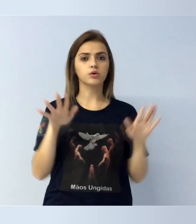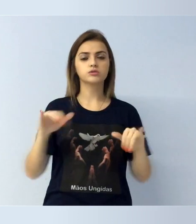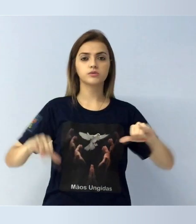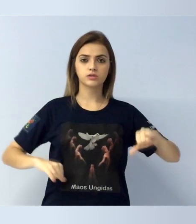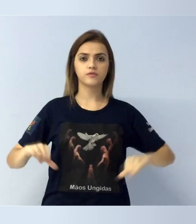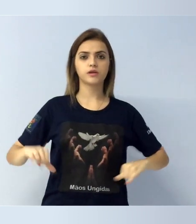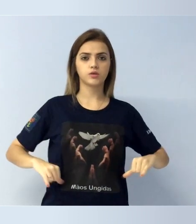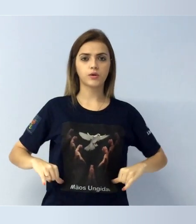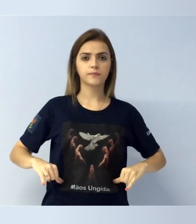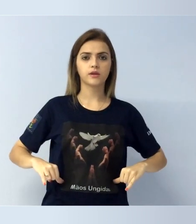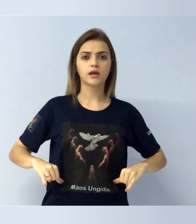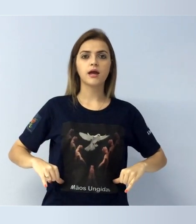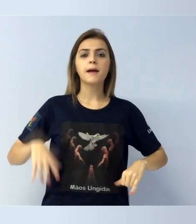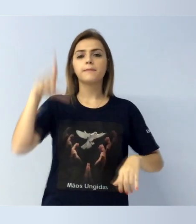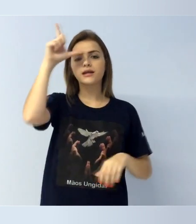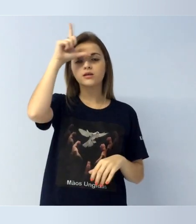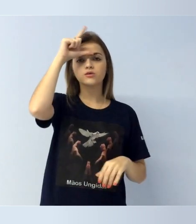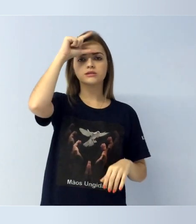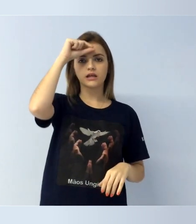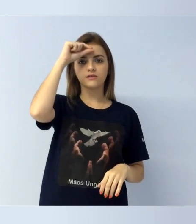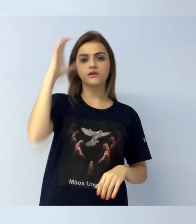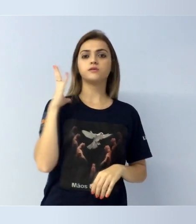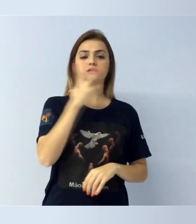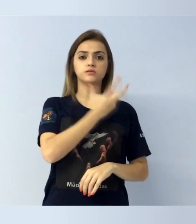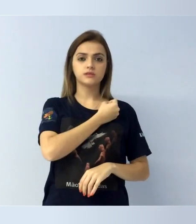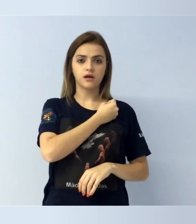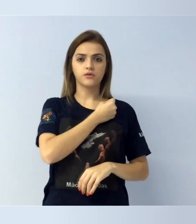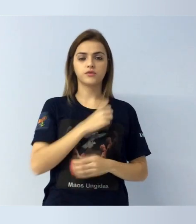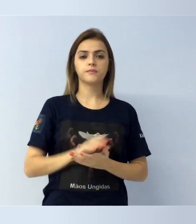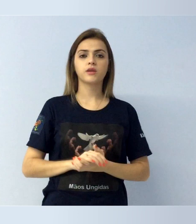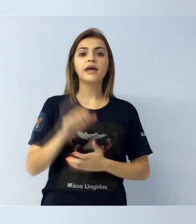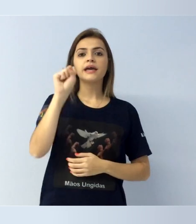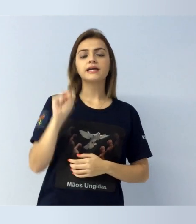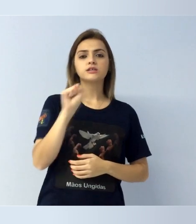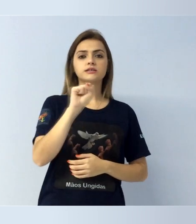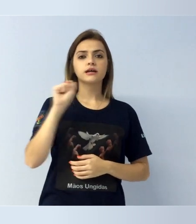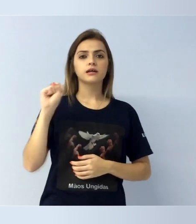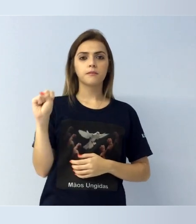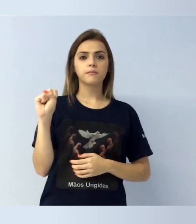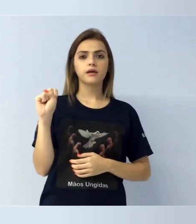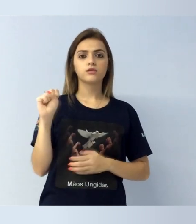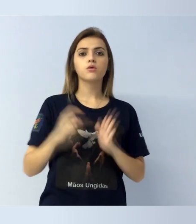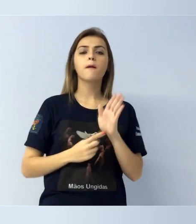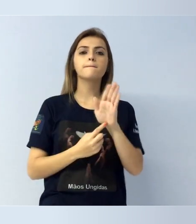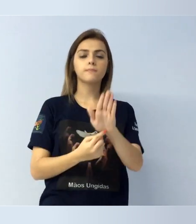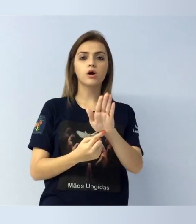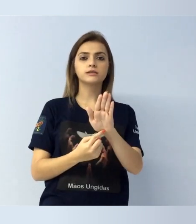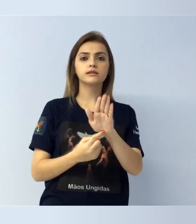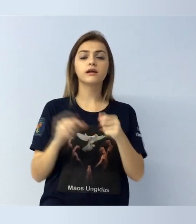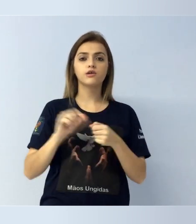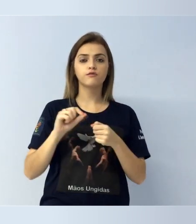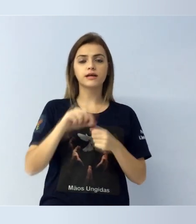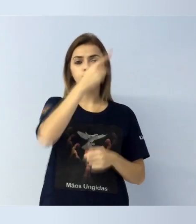e sofredor, para que os alivie e os salve. Este sacramento exorta os doentes